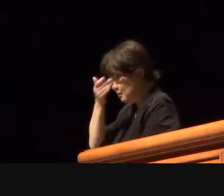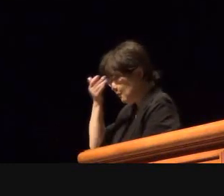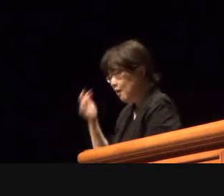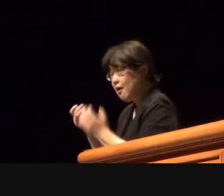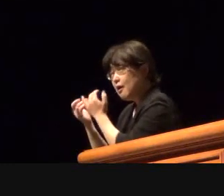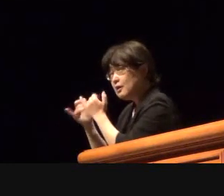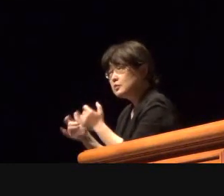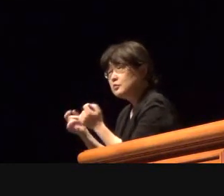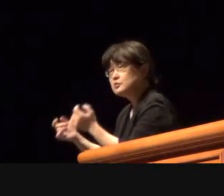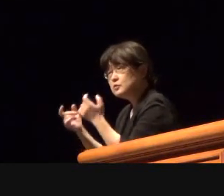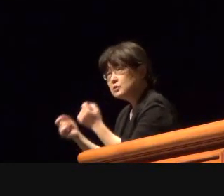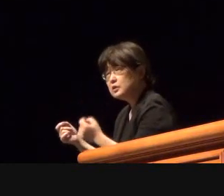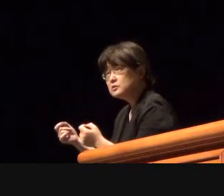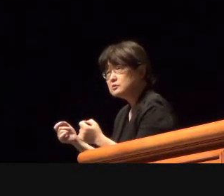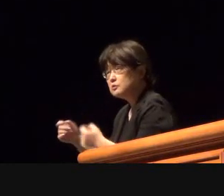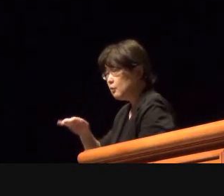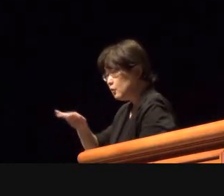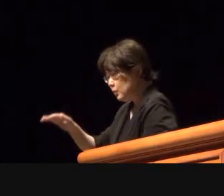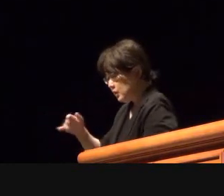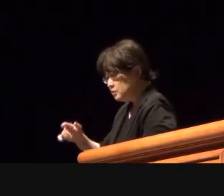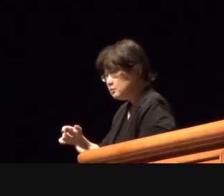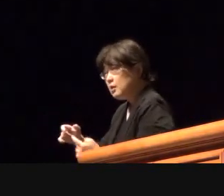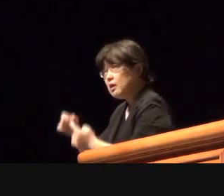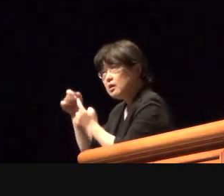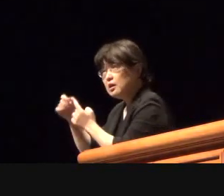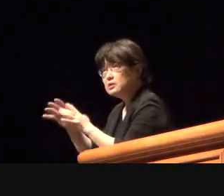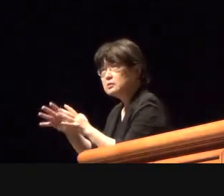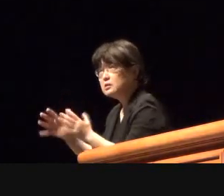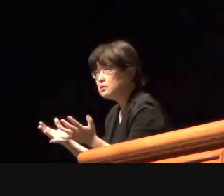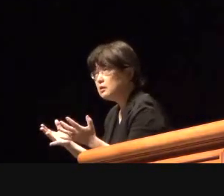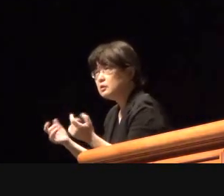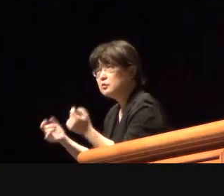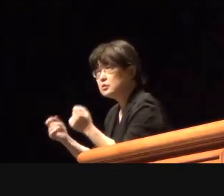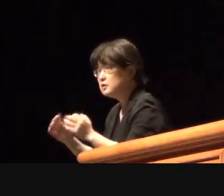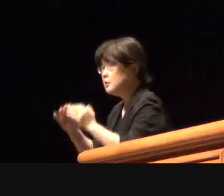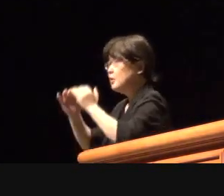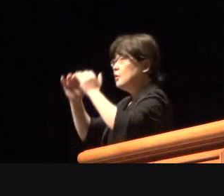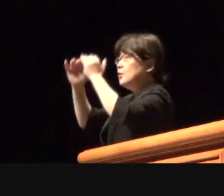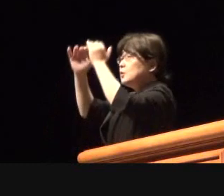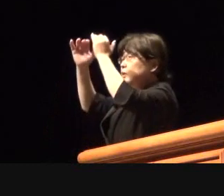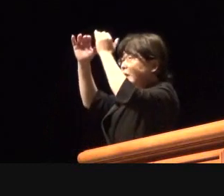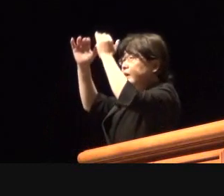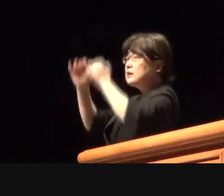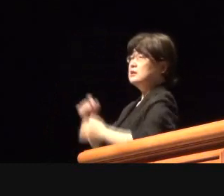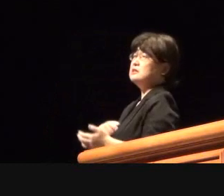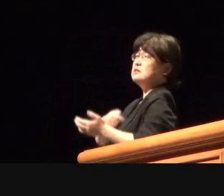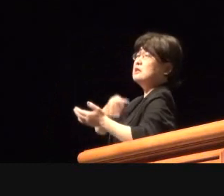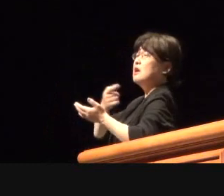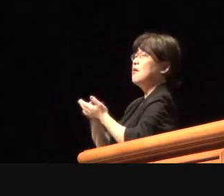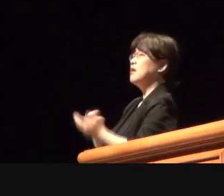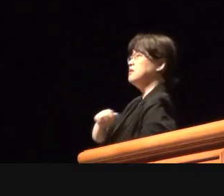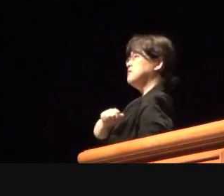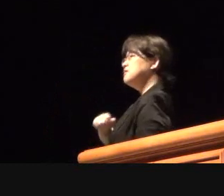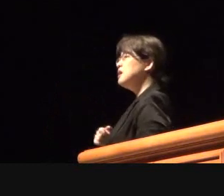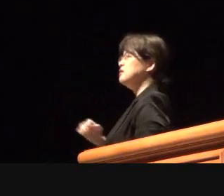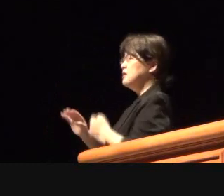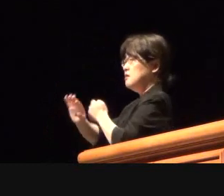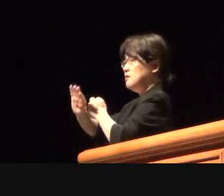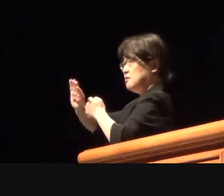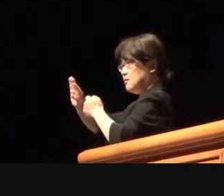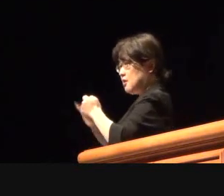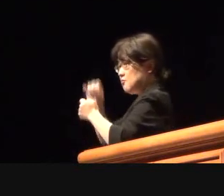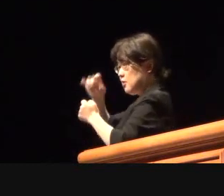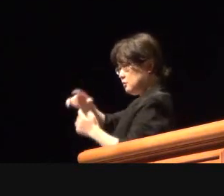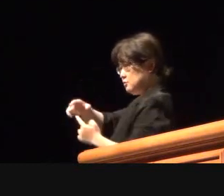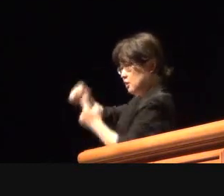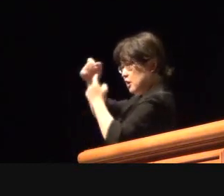め選んでないのです。大人たちは勝手に原発を選び作